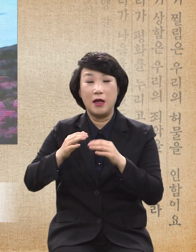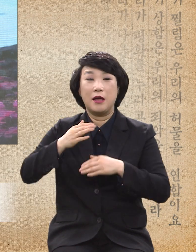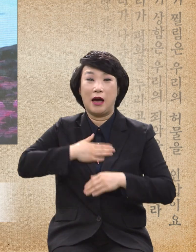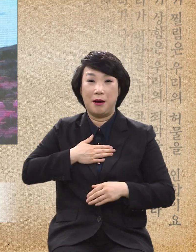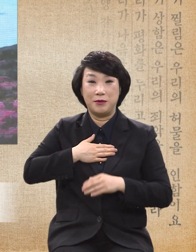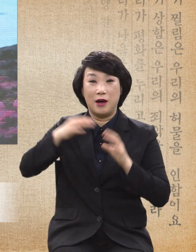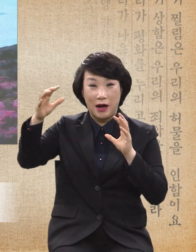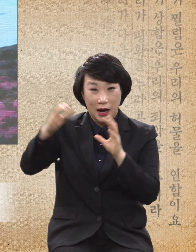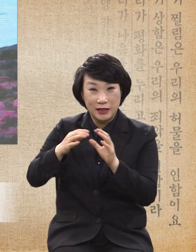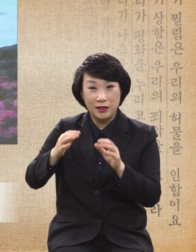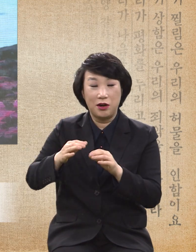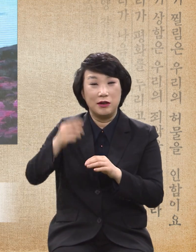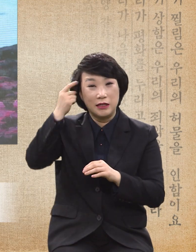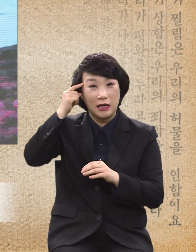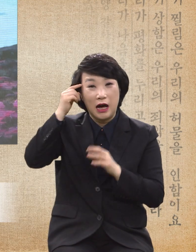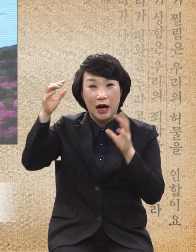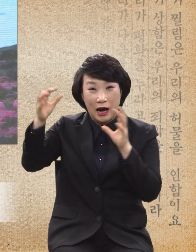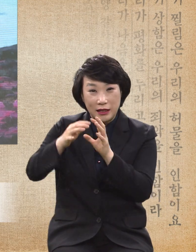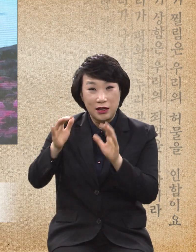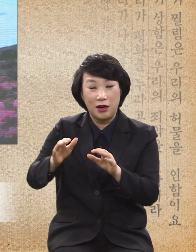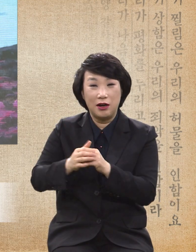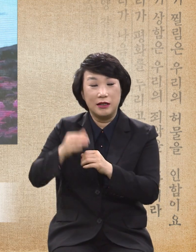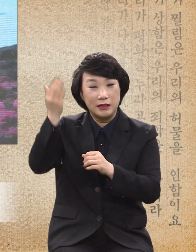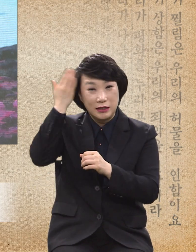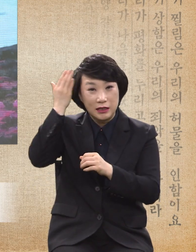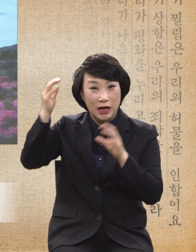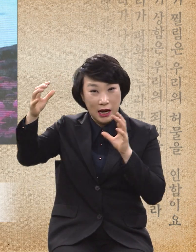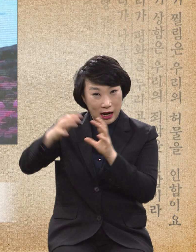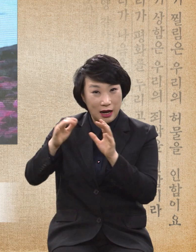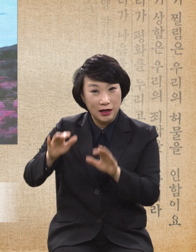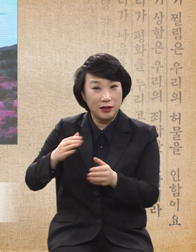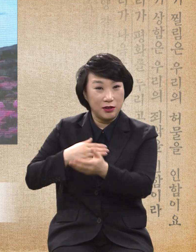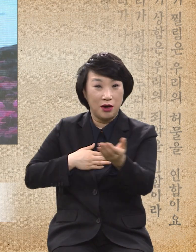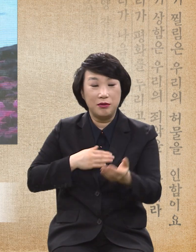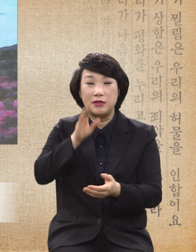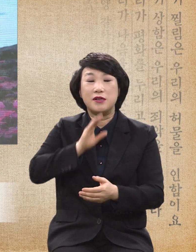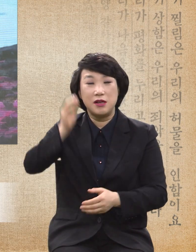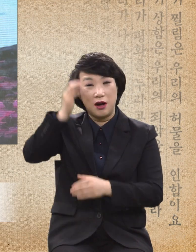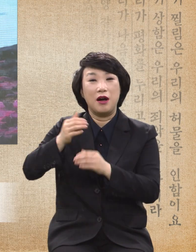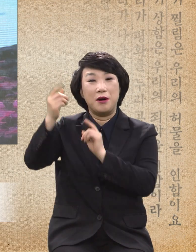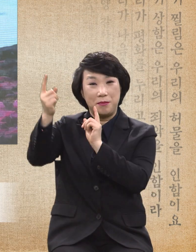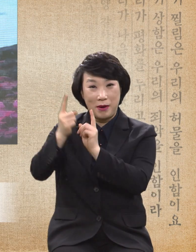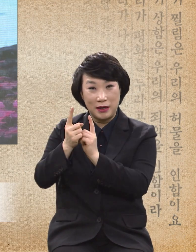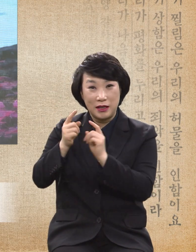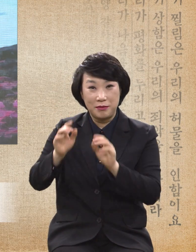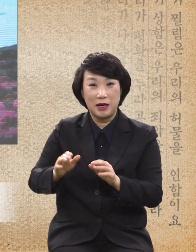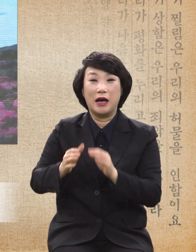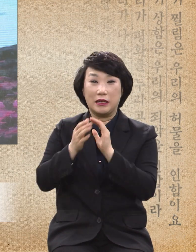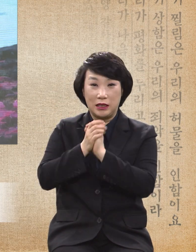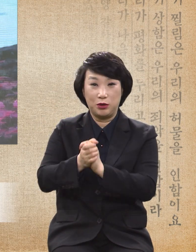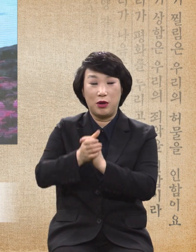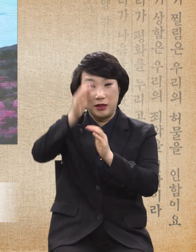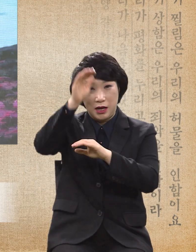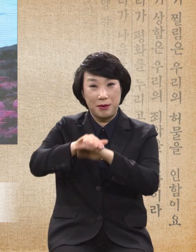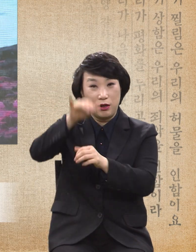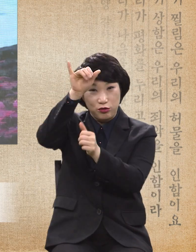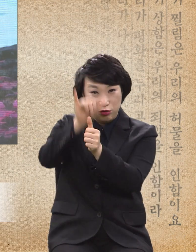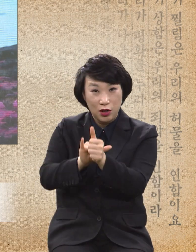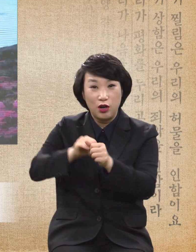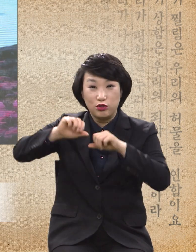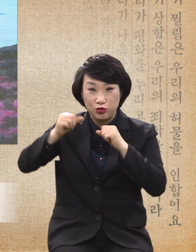감성 속에서, 한 의지 속에서, 한 지성 속에서 신령한 만남이 기도와 예배와